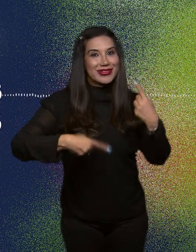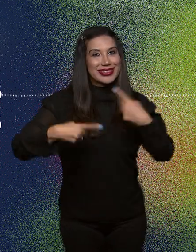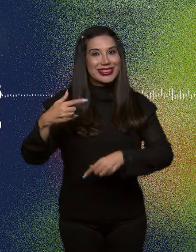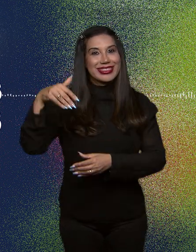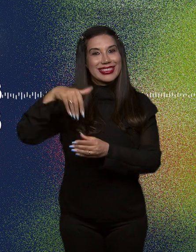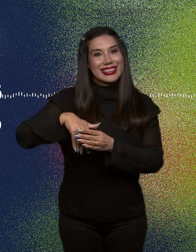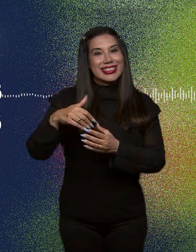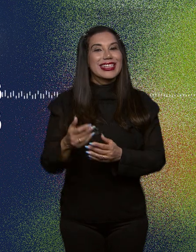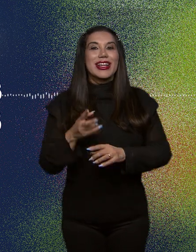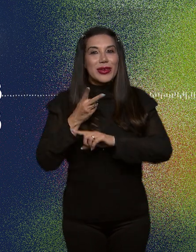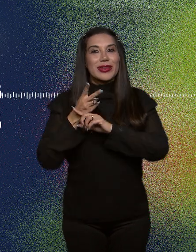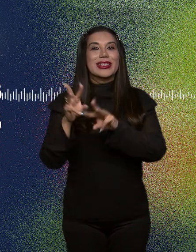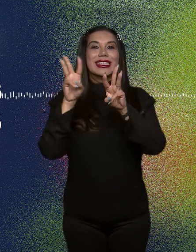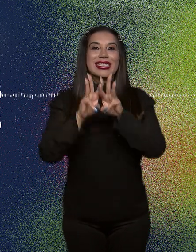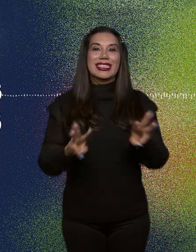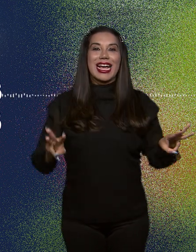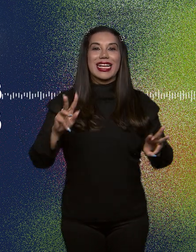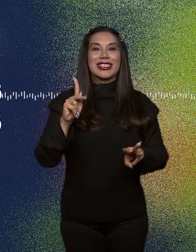eleições? Procura no site